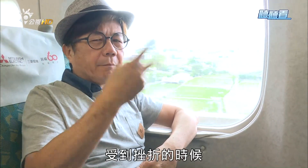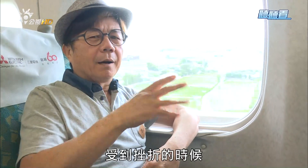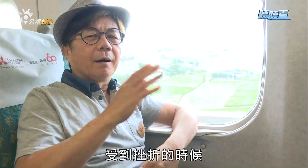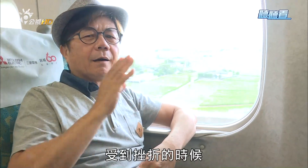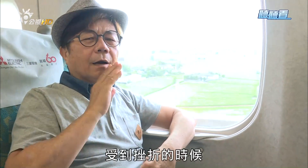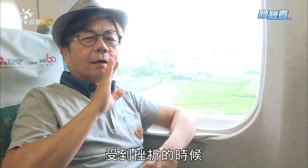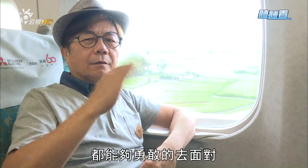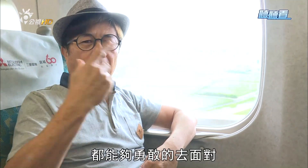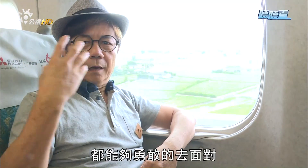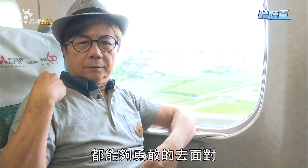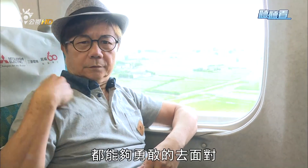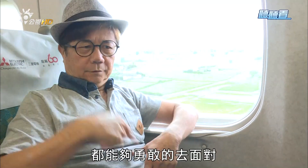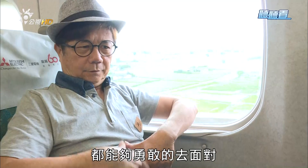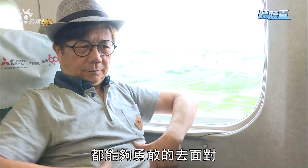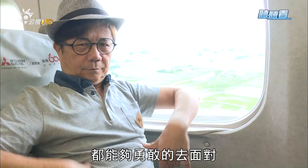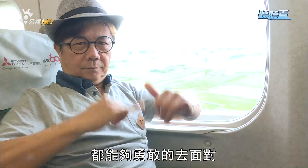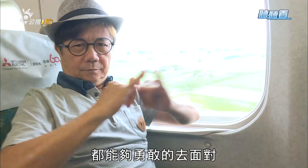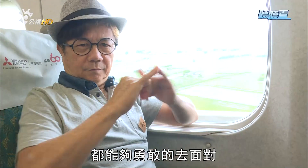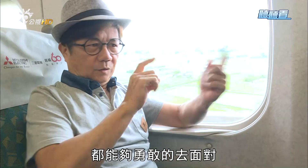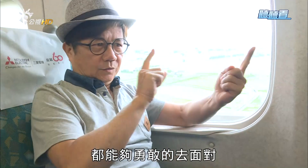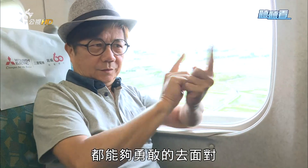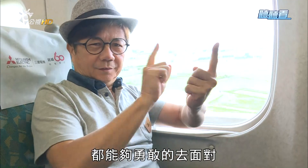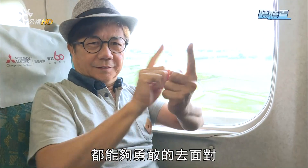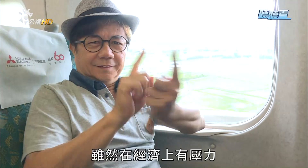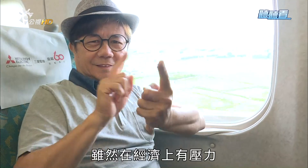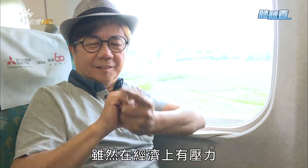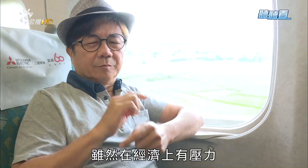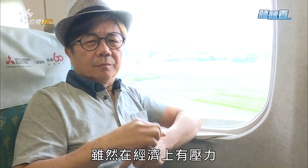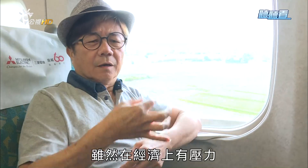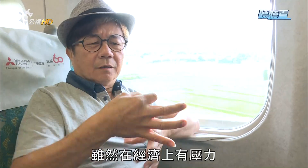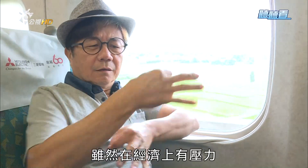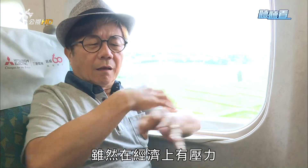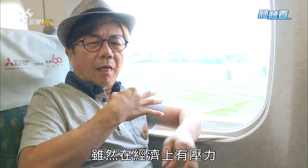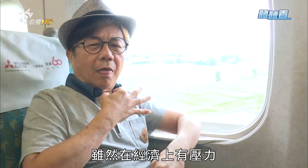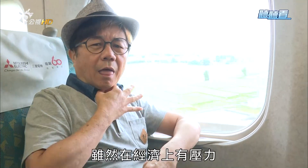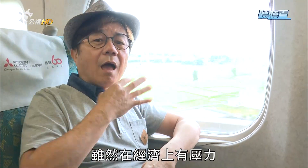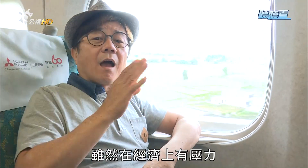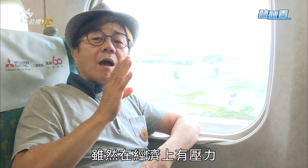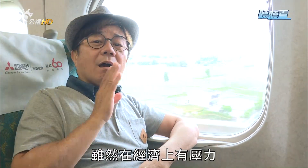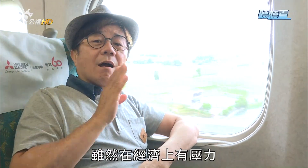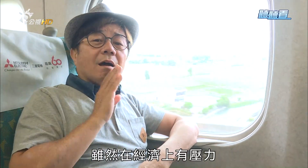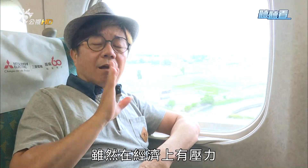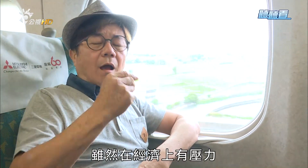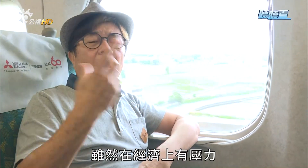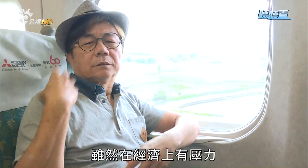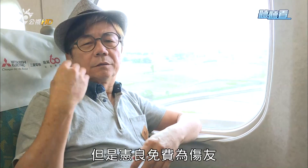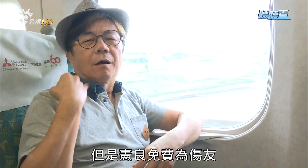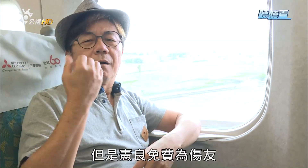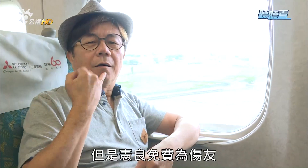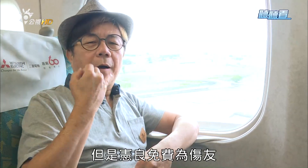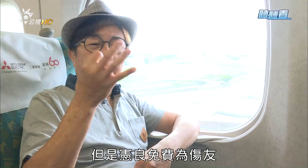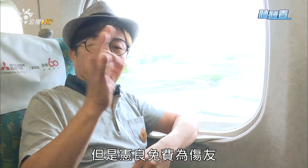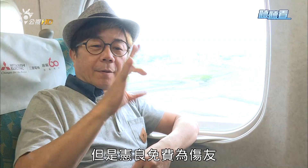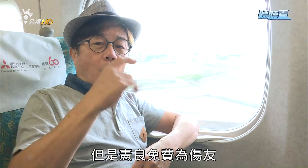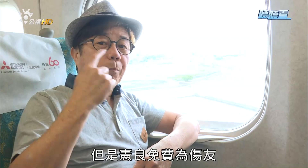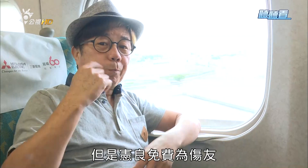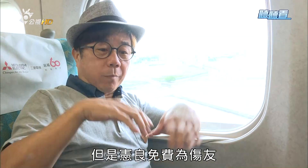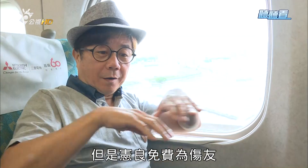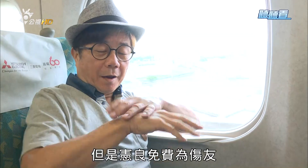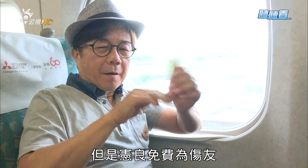候啊，都能够勇敢的去面对。虽然在经济上有压力， 但是县良免费为伤